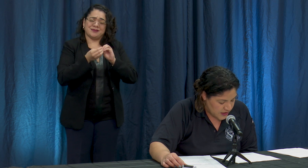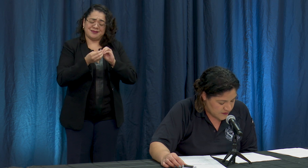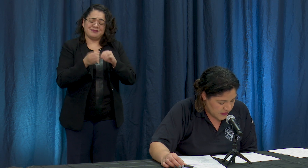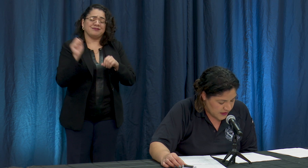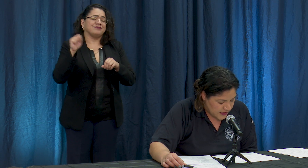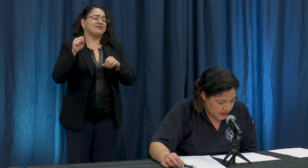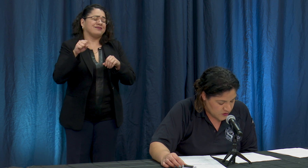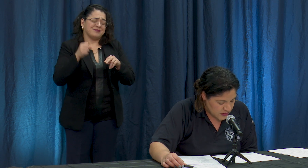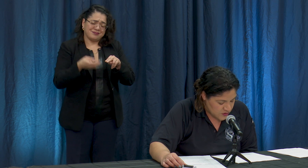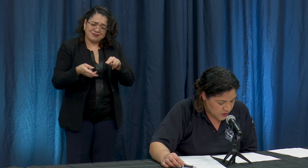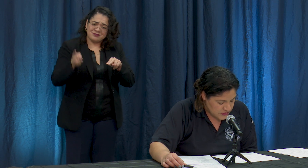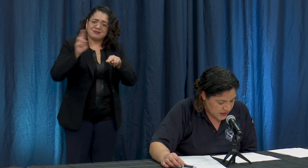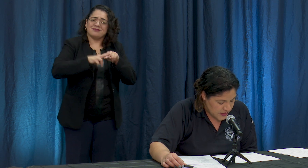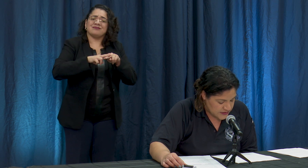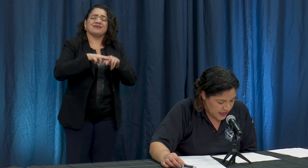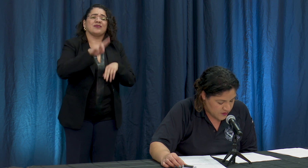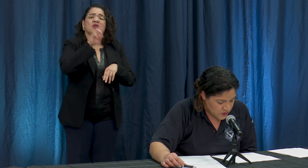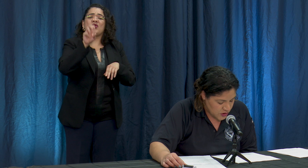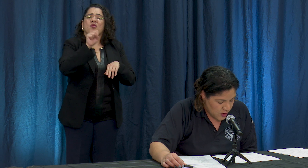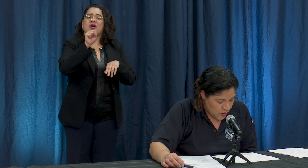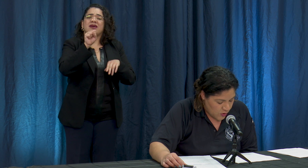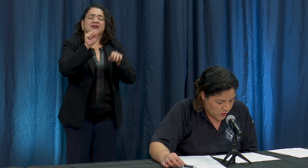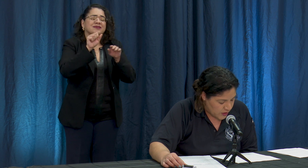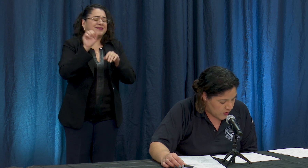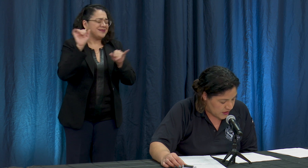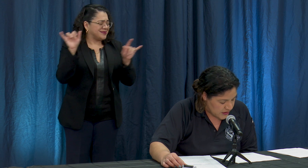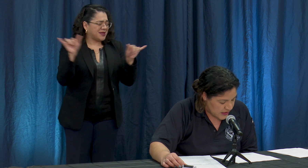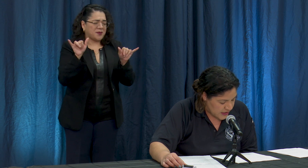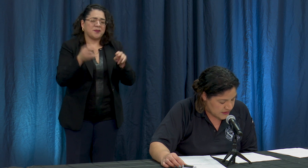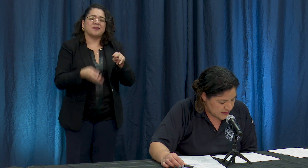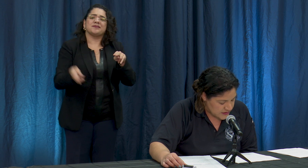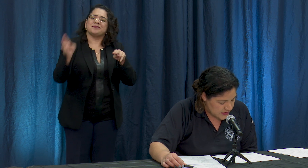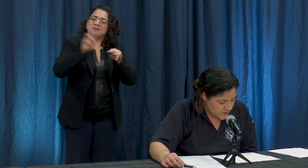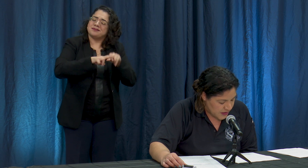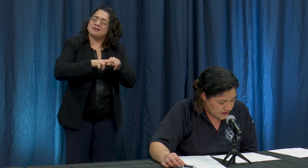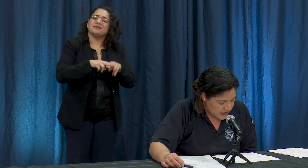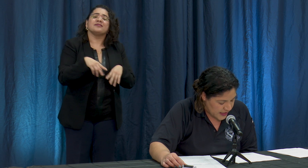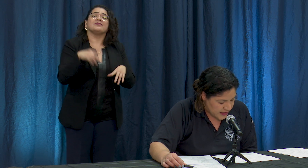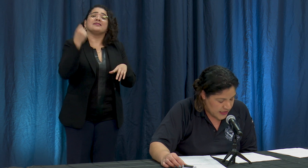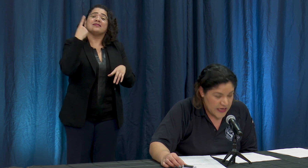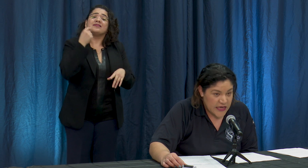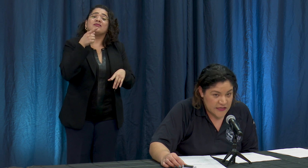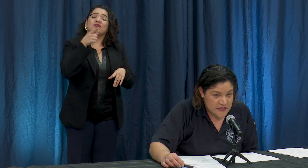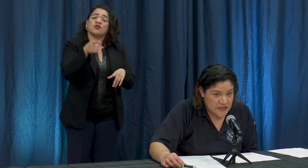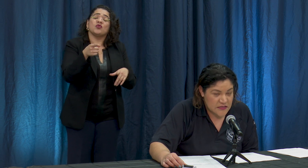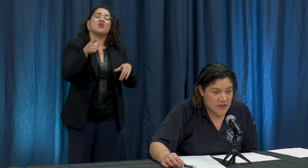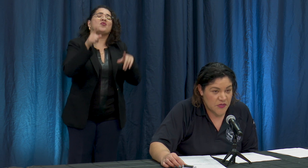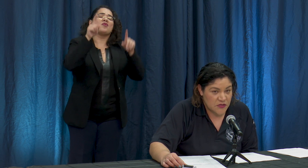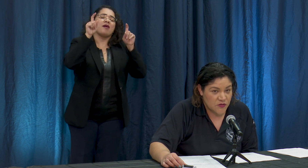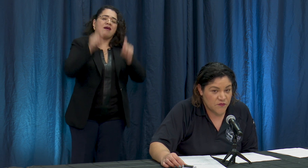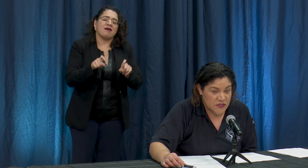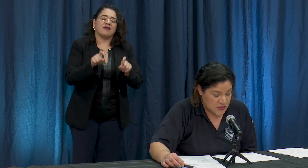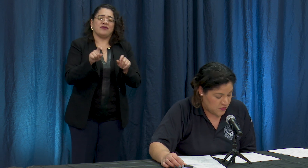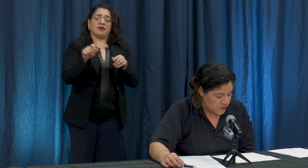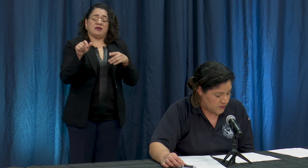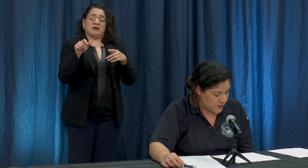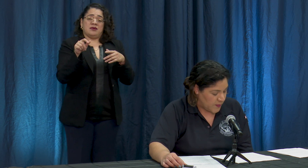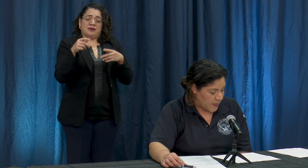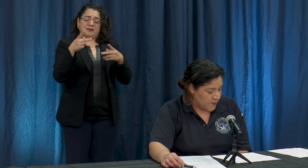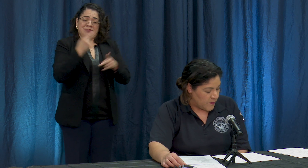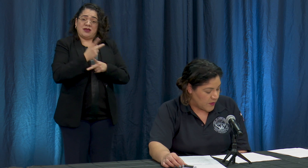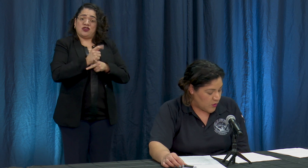más urgente que aquellos que no están aislados o en cuarentena necesiten practicar el distanciamiento